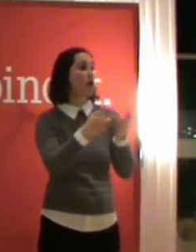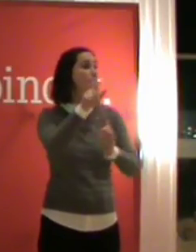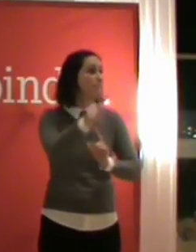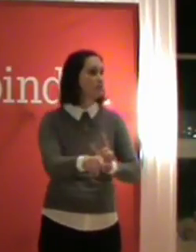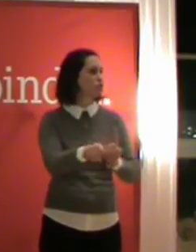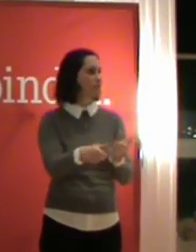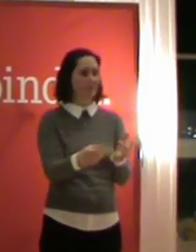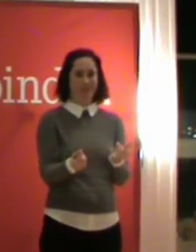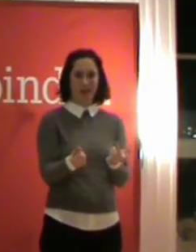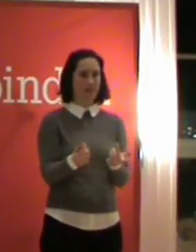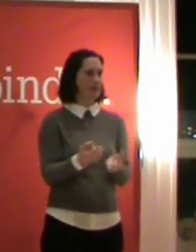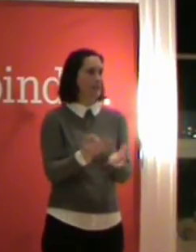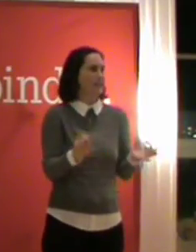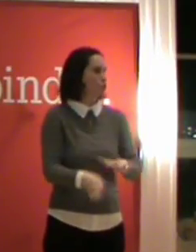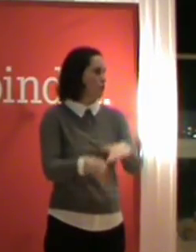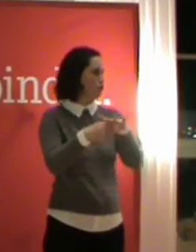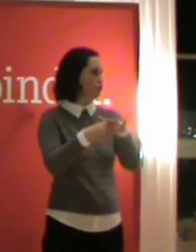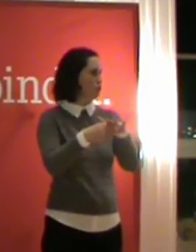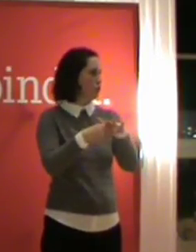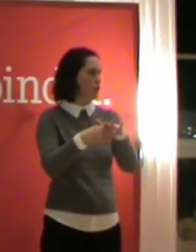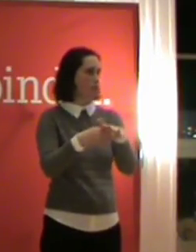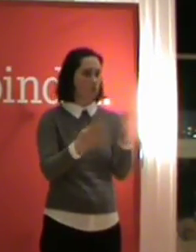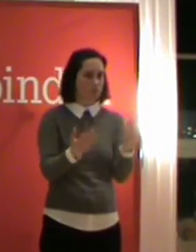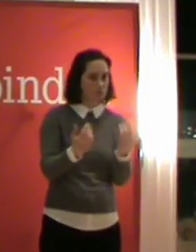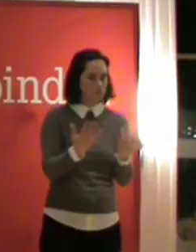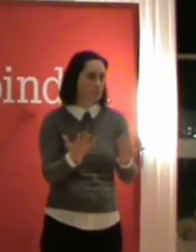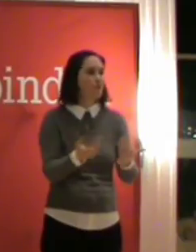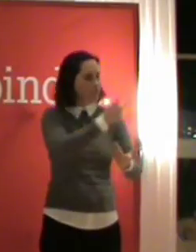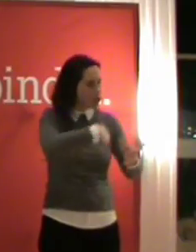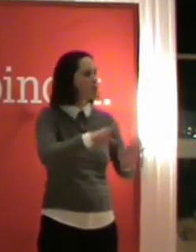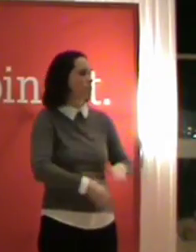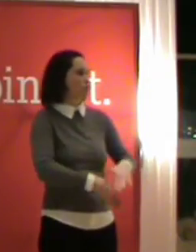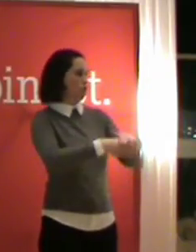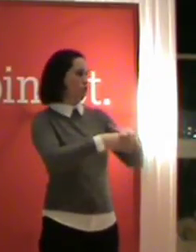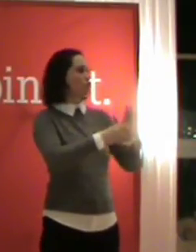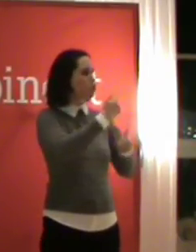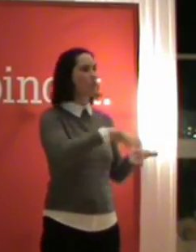von niemandem Geld bekommen, für ihr Anliegen unterstützen.